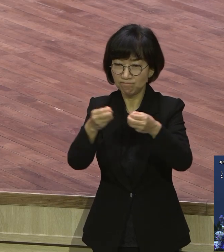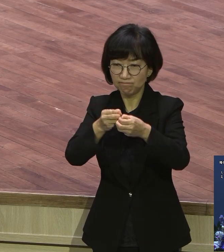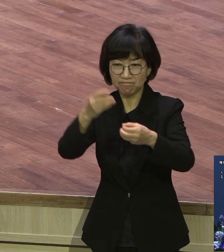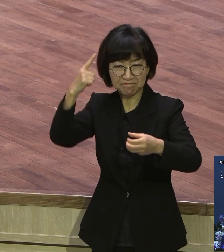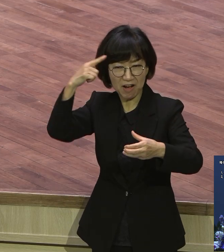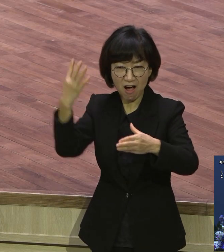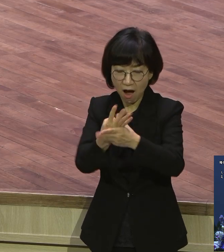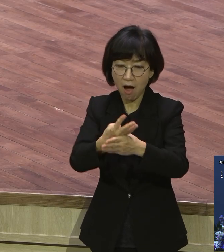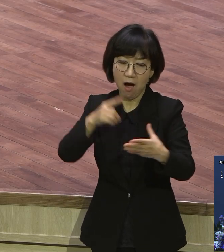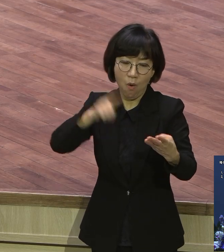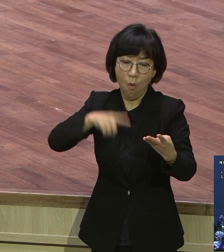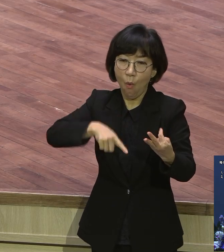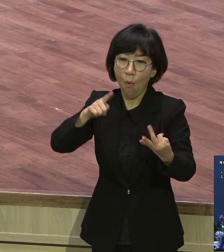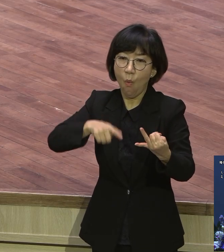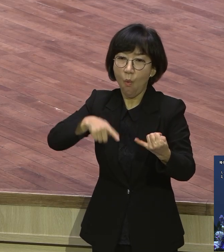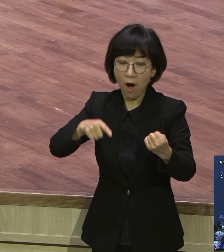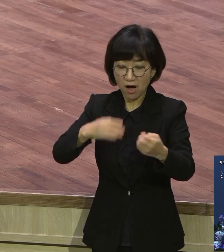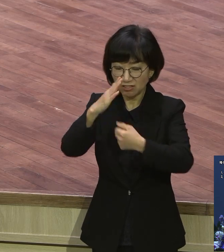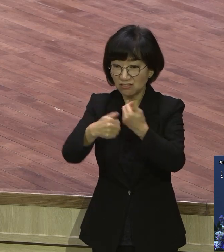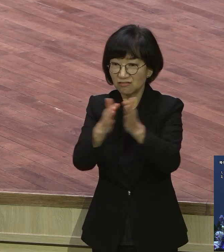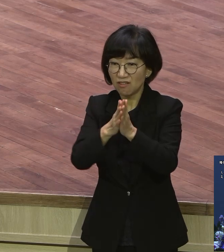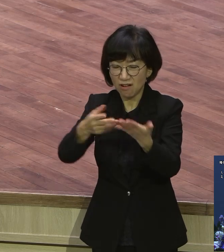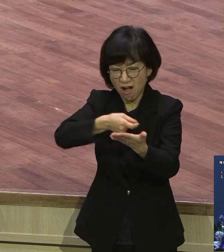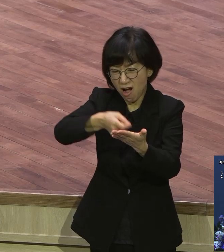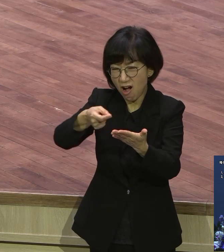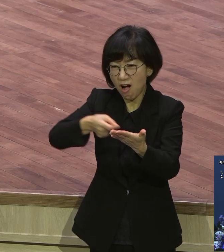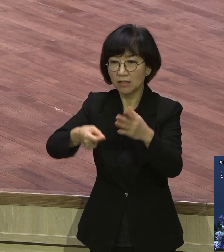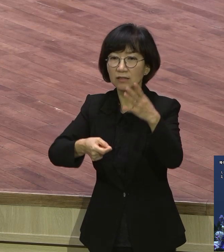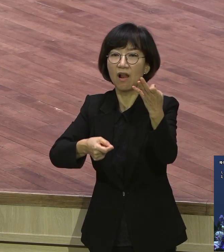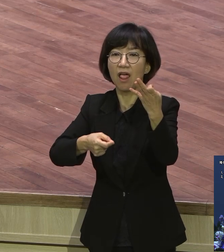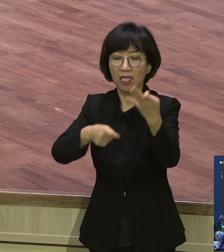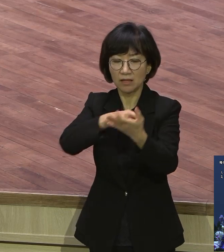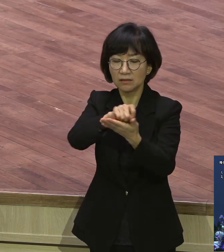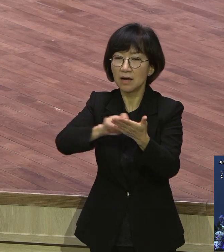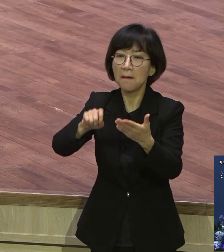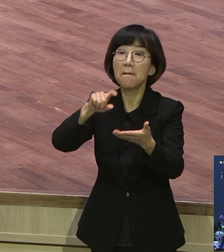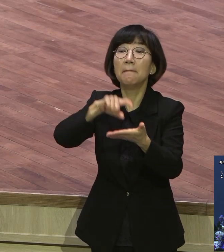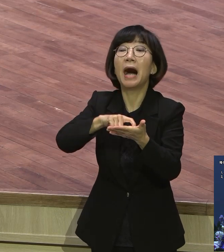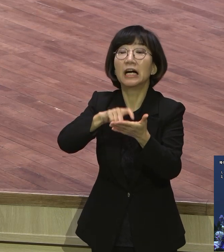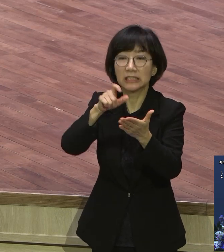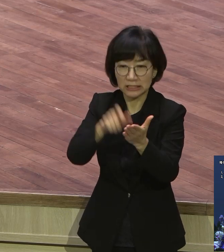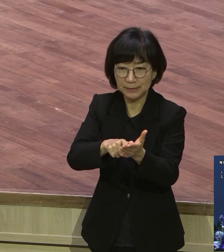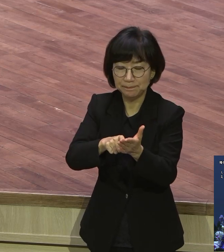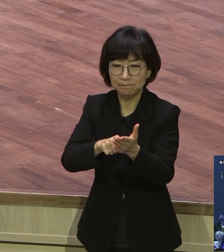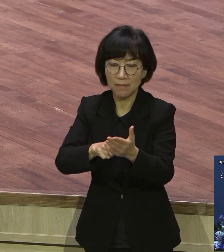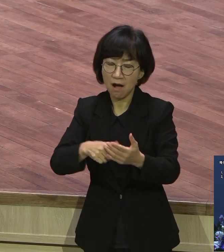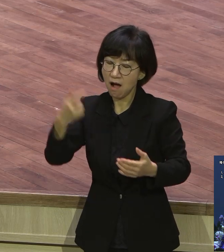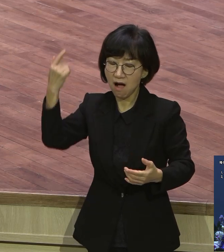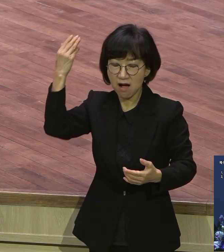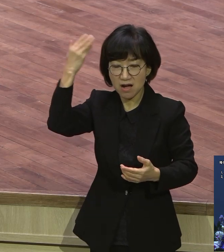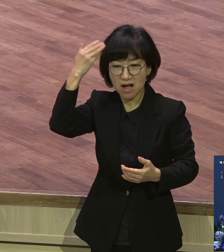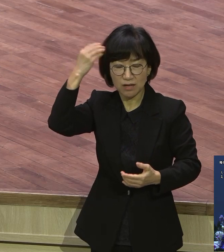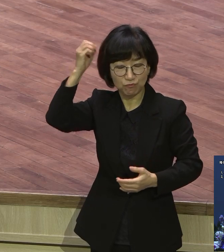바울 한번 보세요 성경 14권 썼습니다 대단한 분이에요 물론 성경 인도를 썼지만은